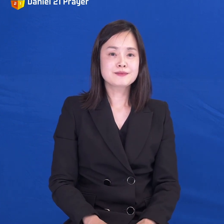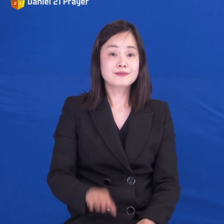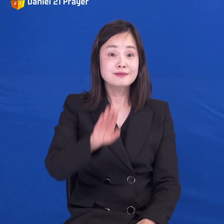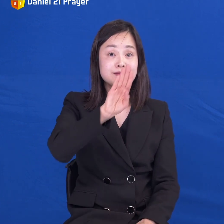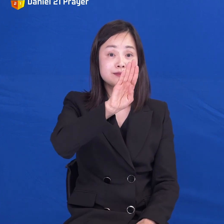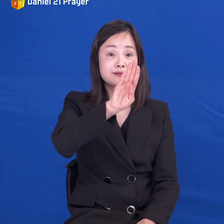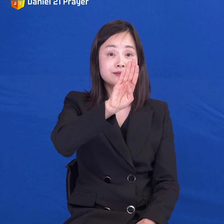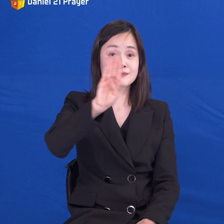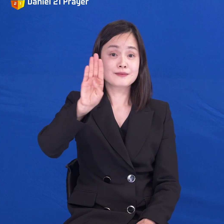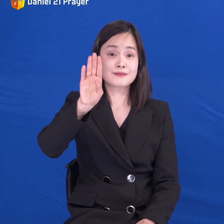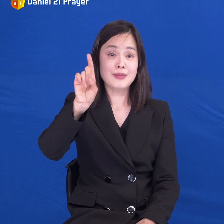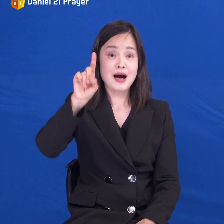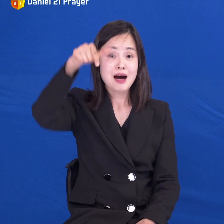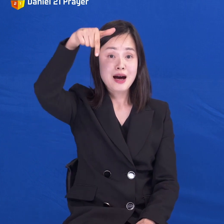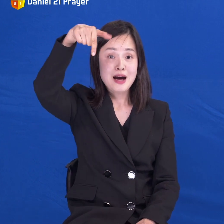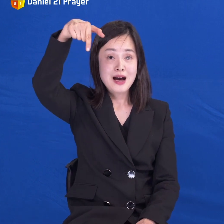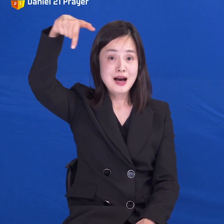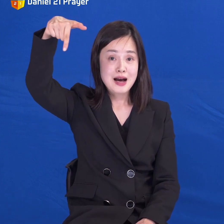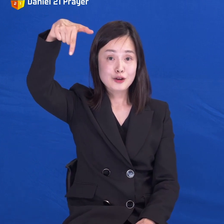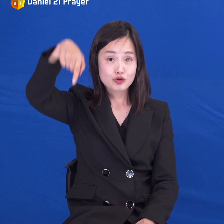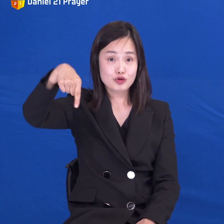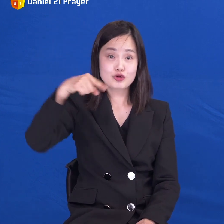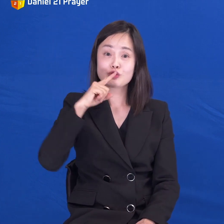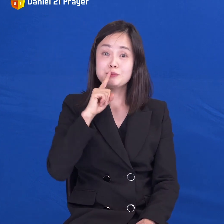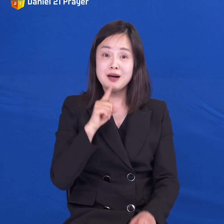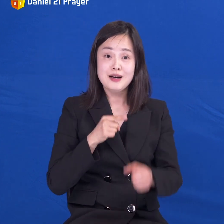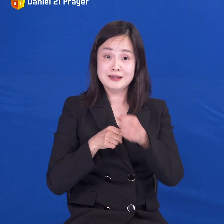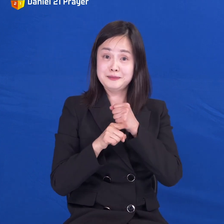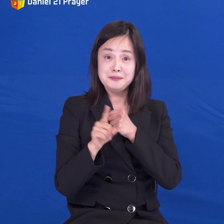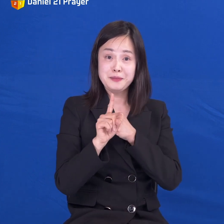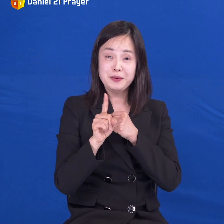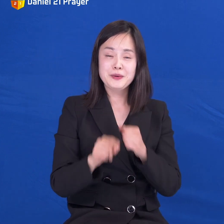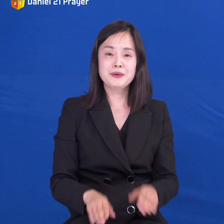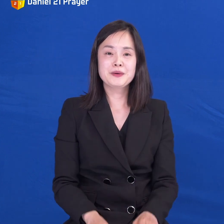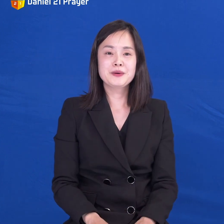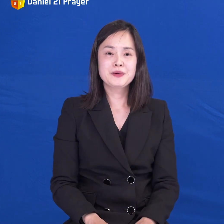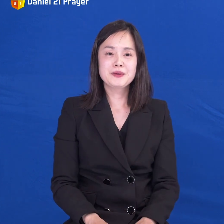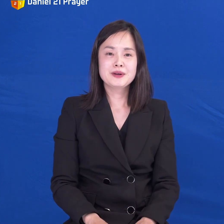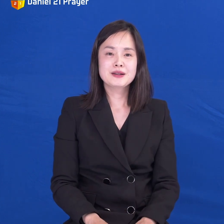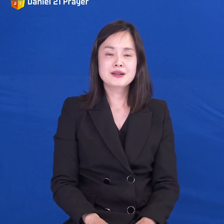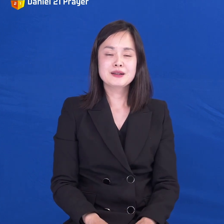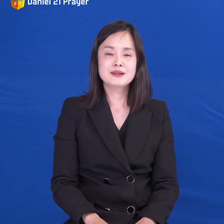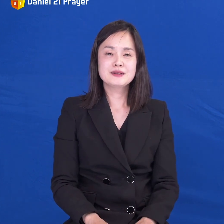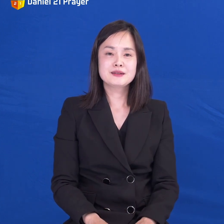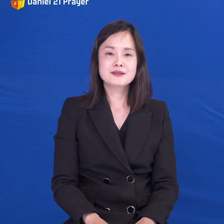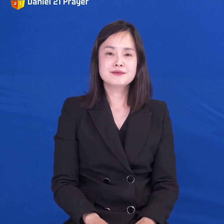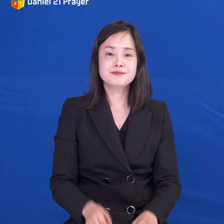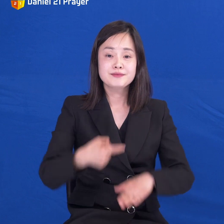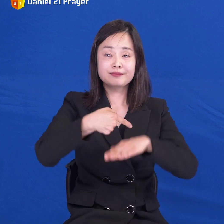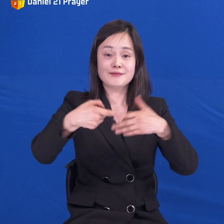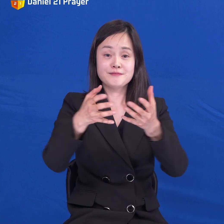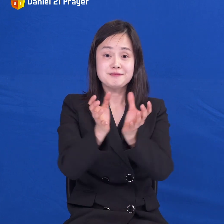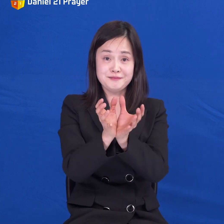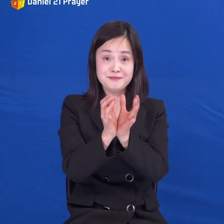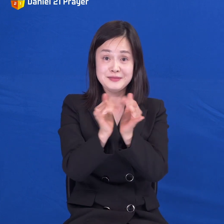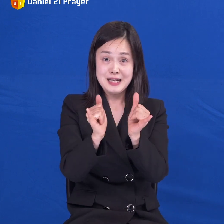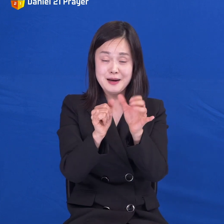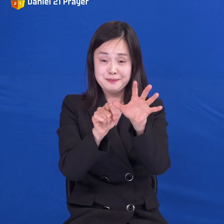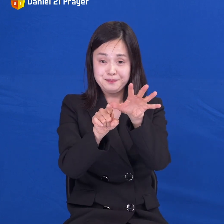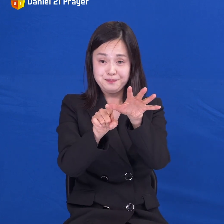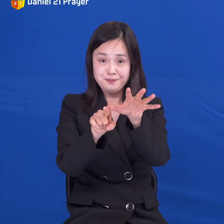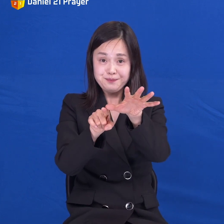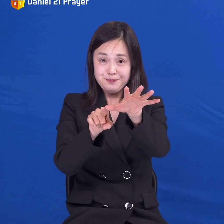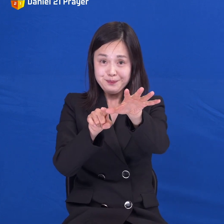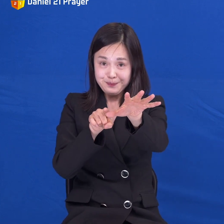빠꾸는 굉장히 깊은 마을이에요. 그래서 현지인을 앞세우고 가는 마을입니다. 거기를 가는데 너무 재밌어요.